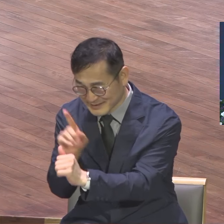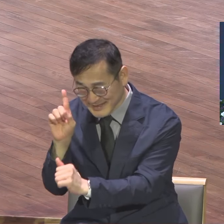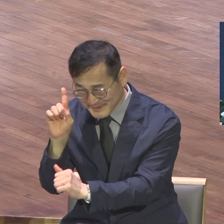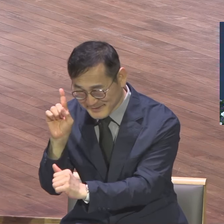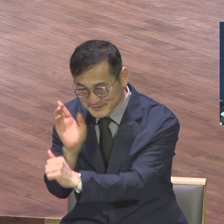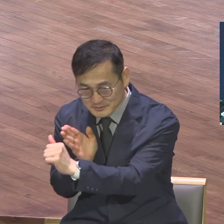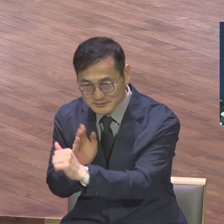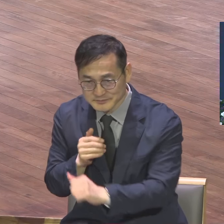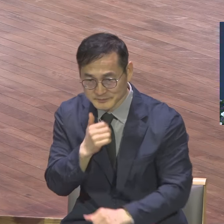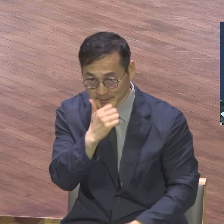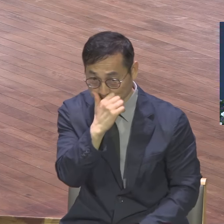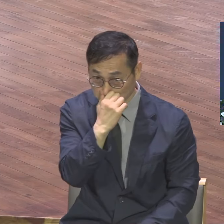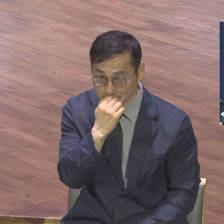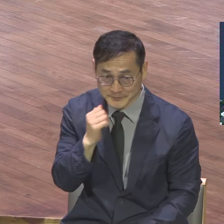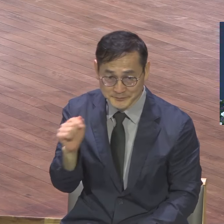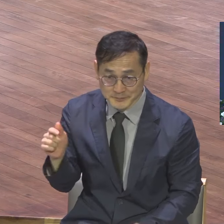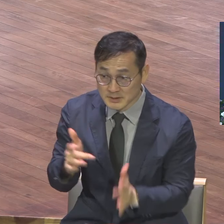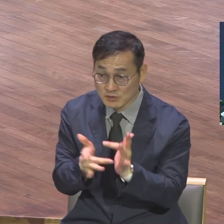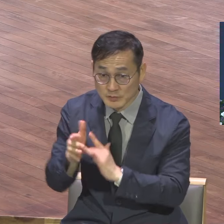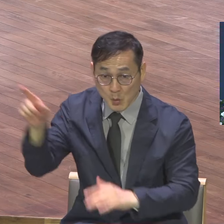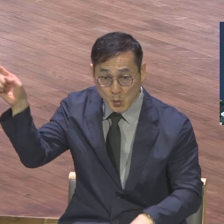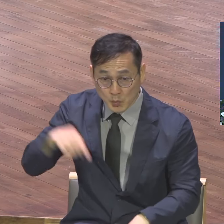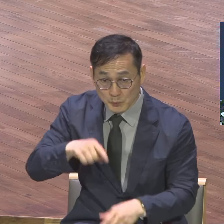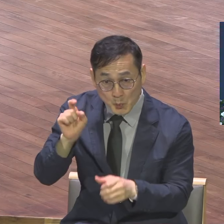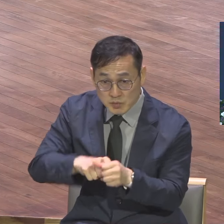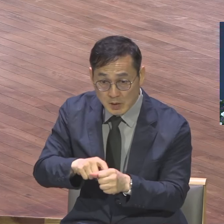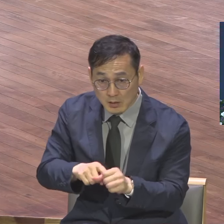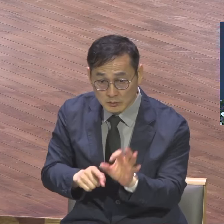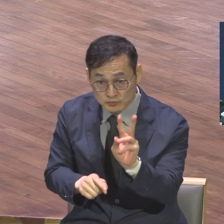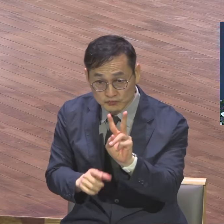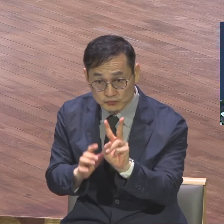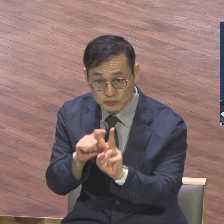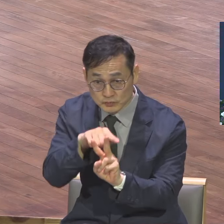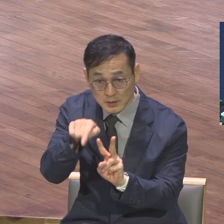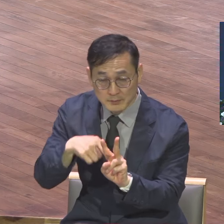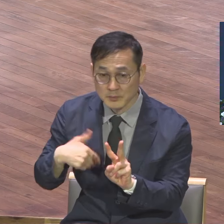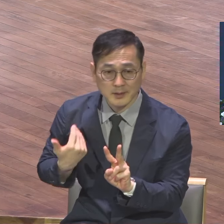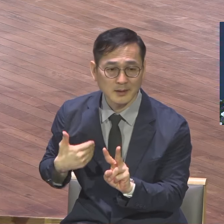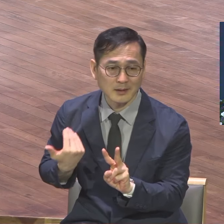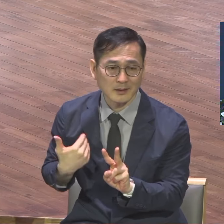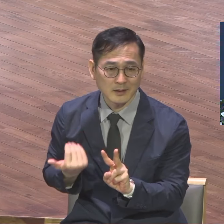그런데 예수님이 왜 이 땅에 오셨는지를 전혀 관심이 없어요.